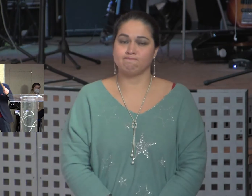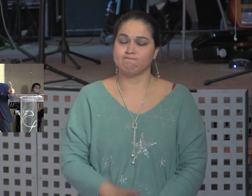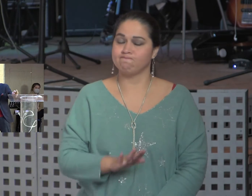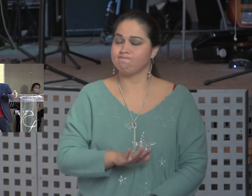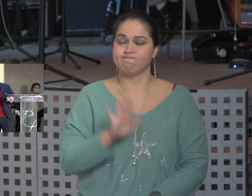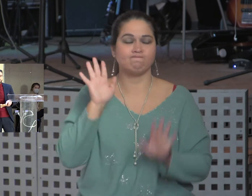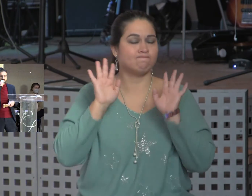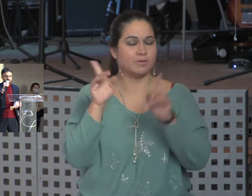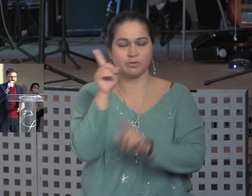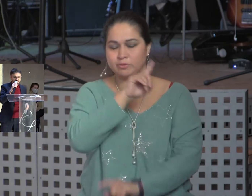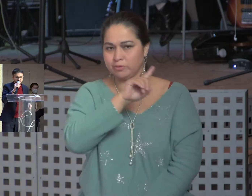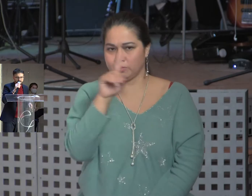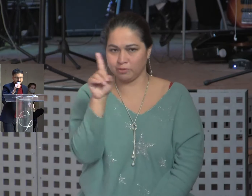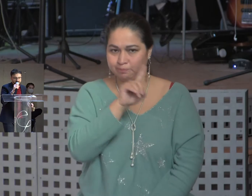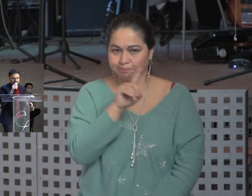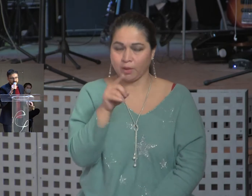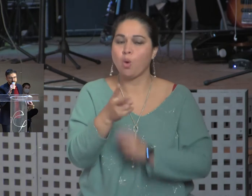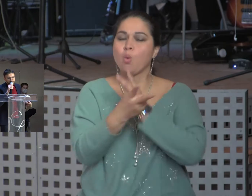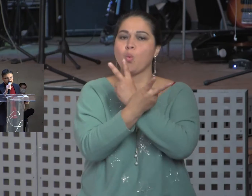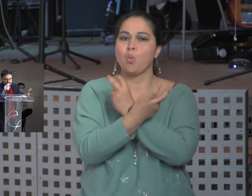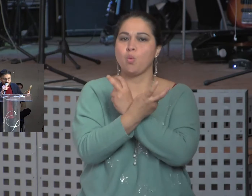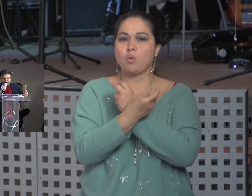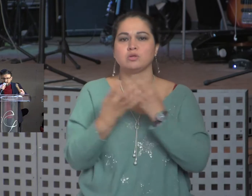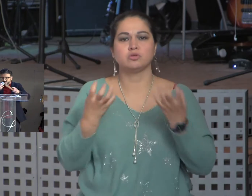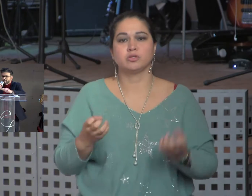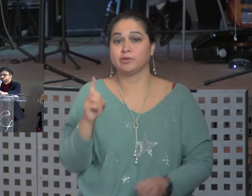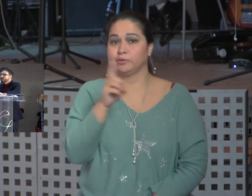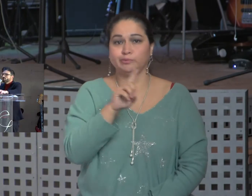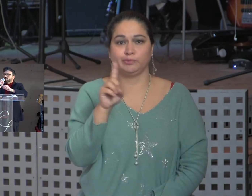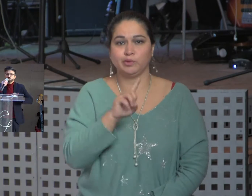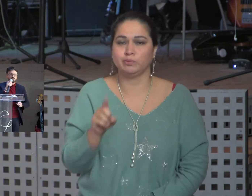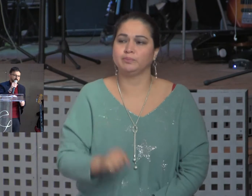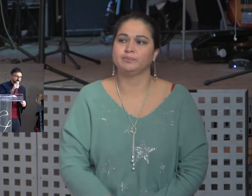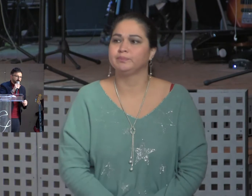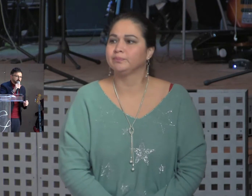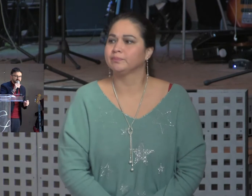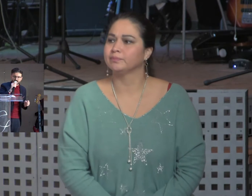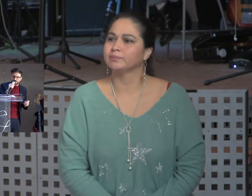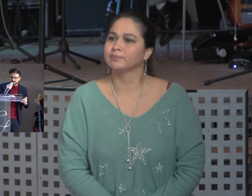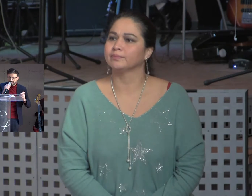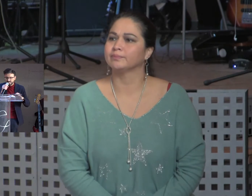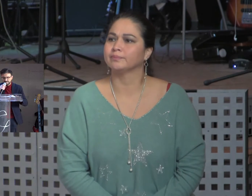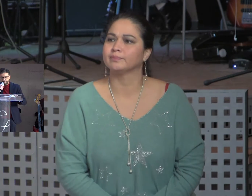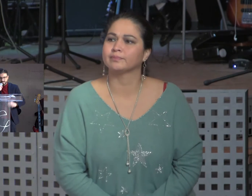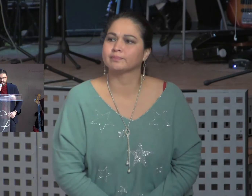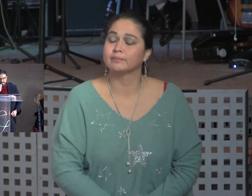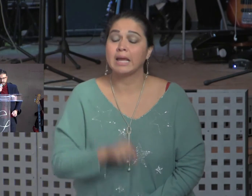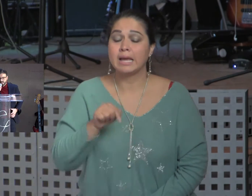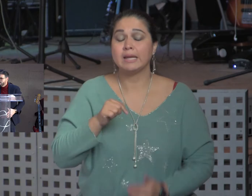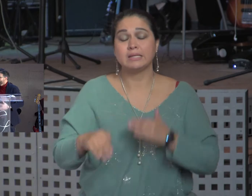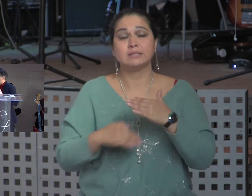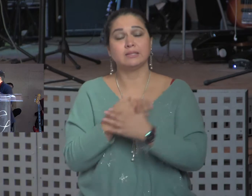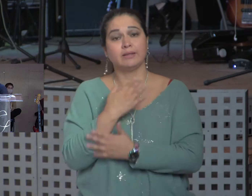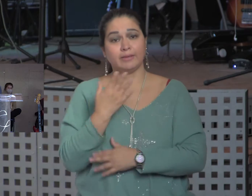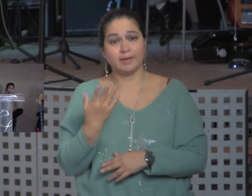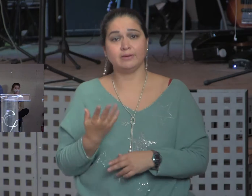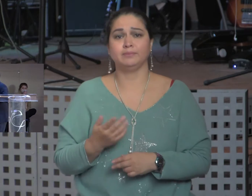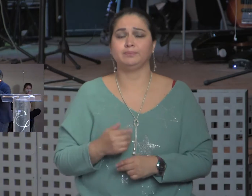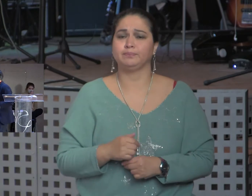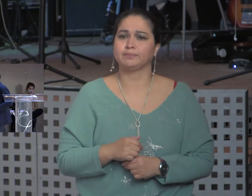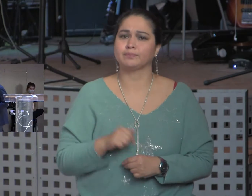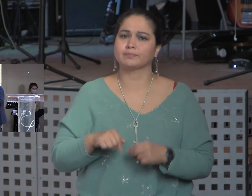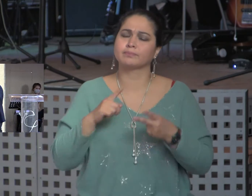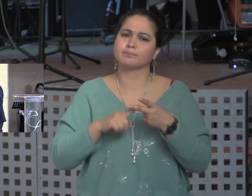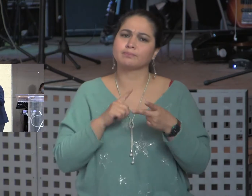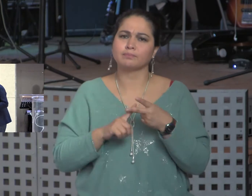eso. Y lo vamos a ver en esta mañana. Segunda cuestión que me gustaría ver en esta mañana. ¿Por qué